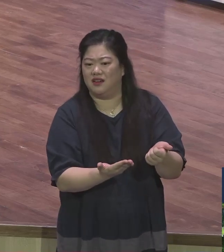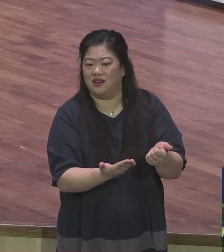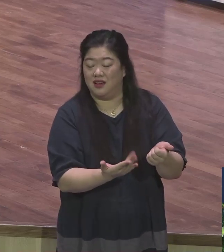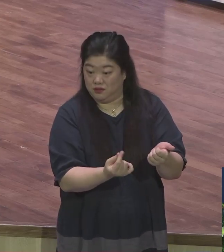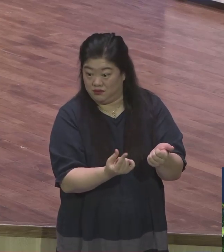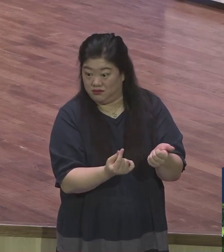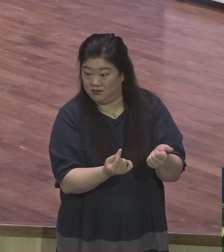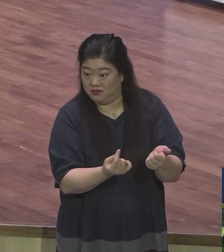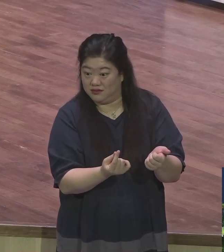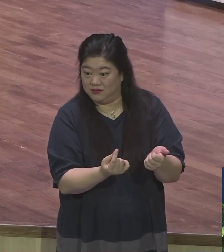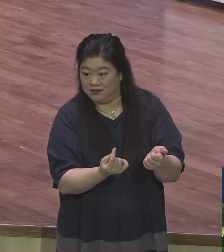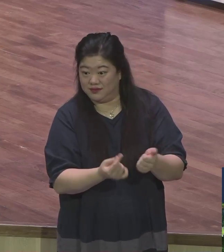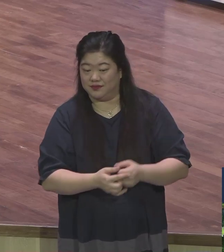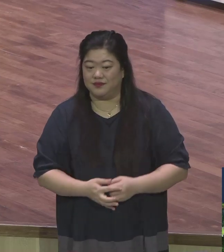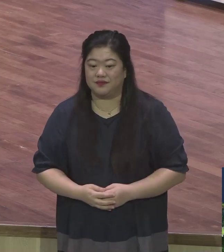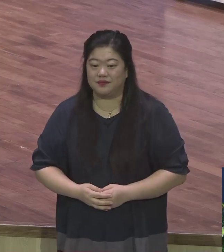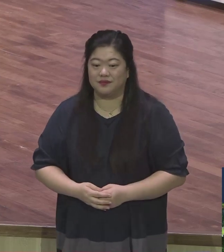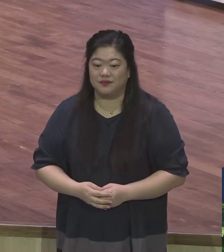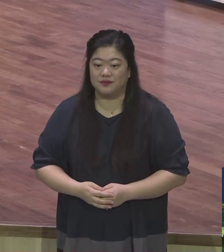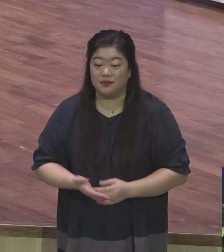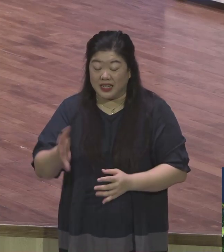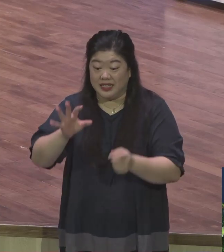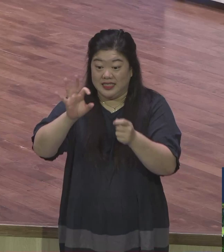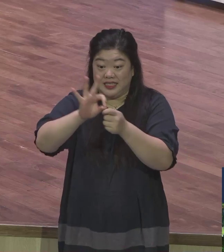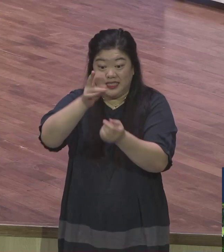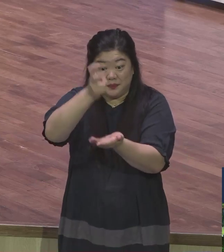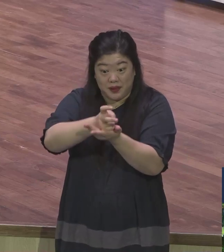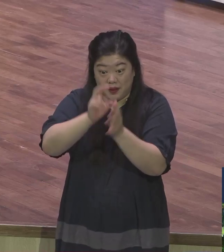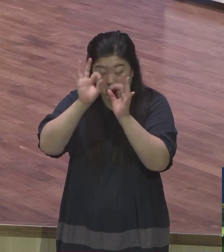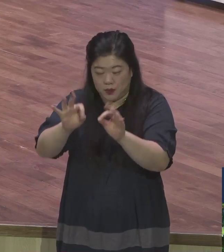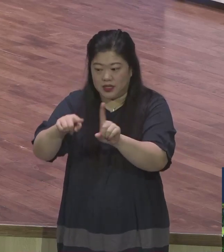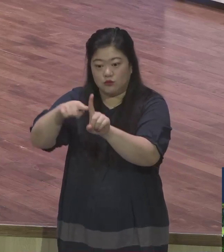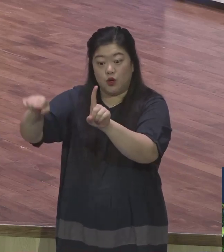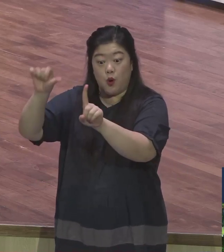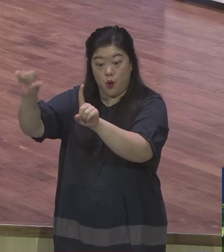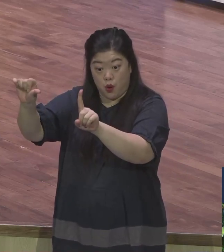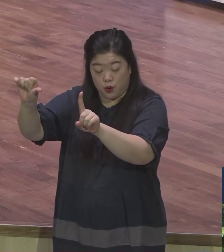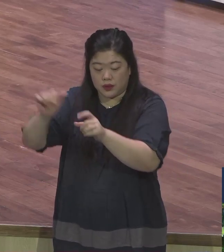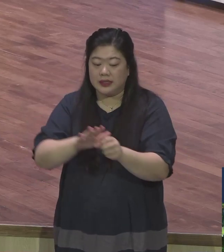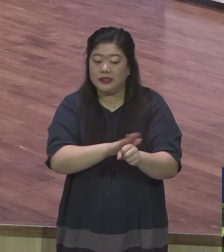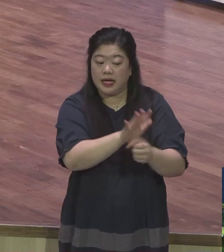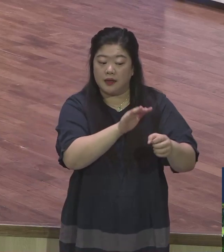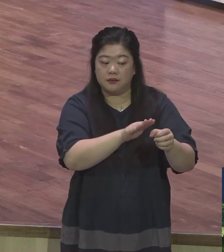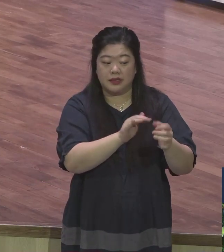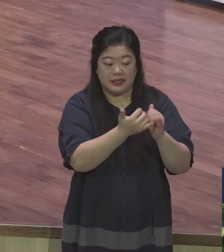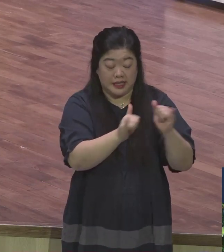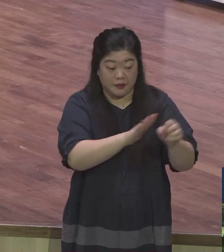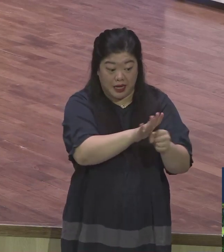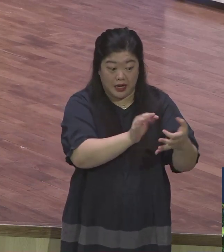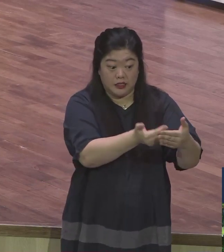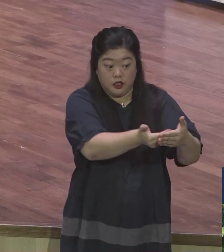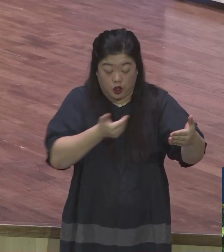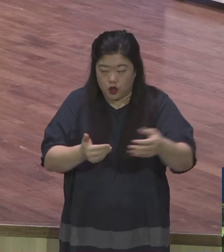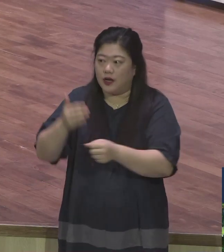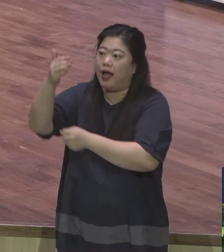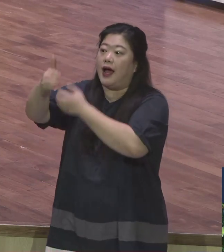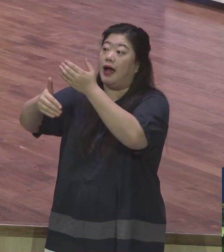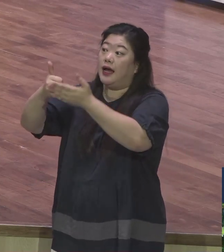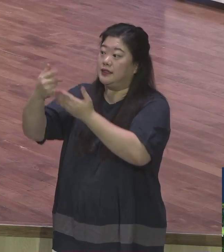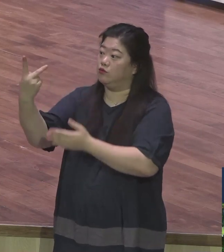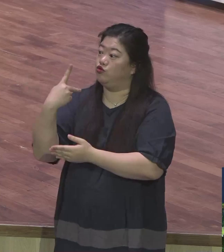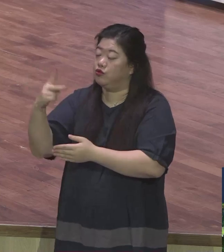사람을 대할 때. 그런데 식계명 전반을 보면요. 사람과의 관계뿐 아니라 하나님과의 관계도